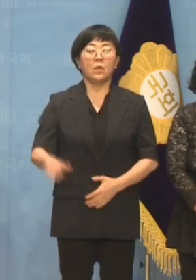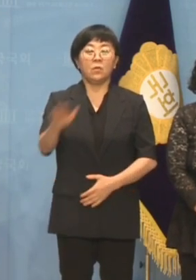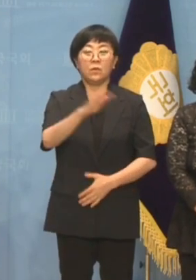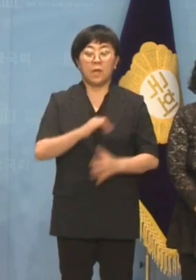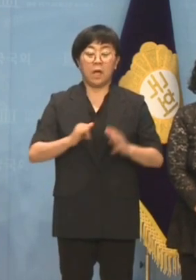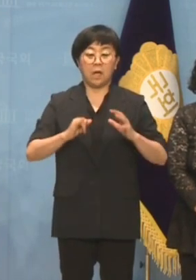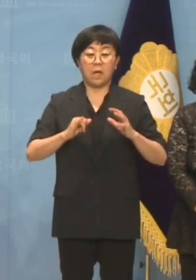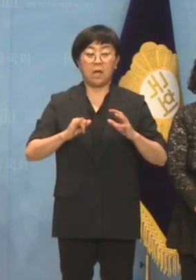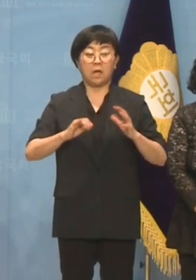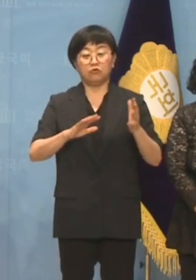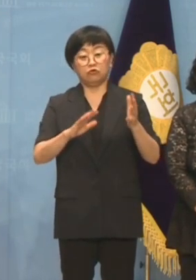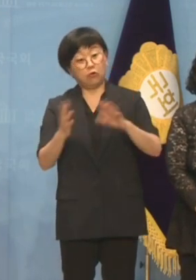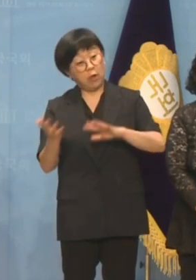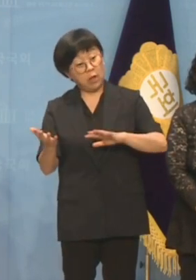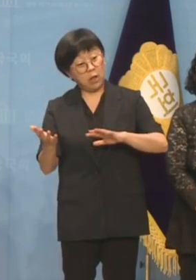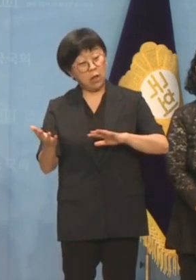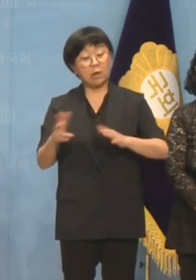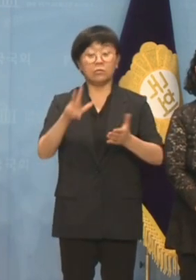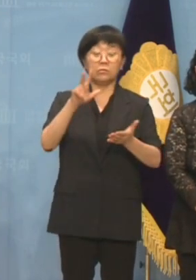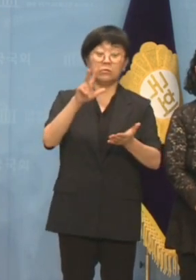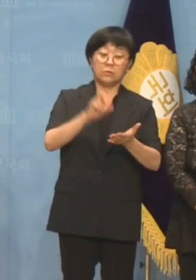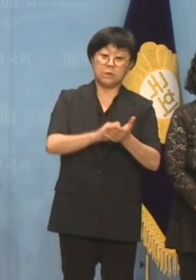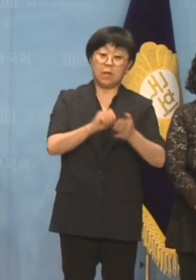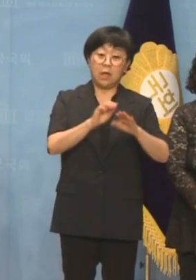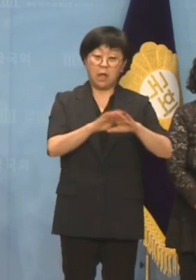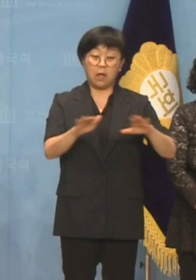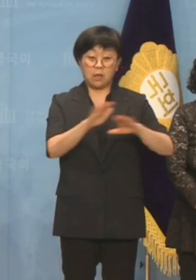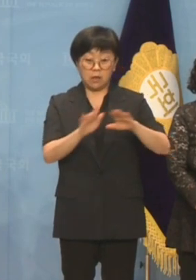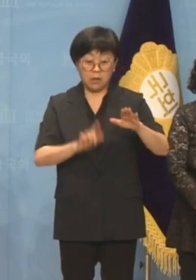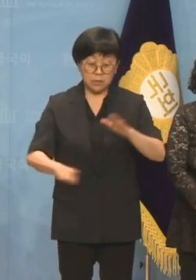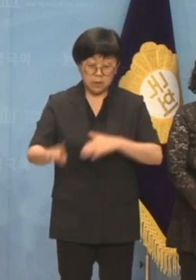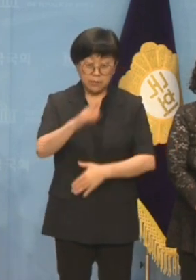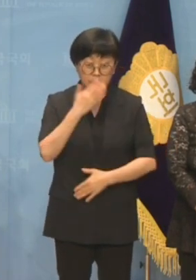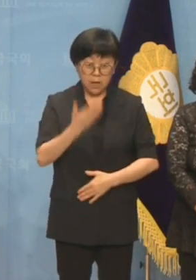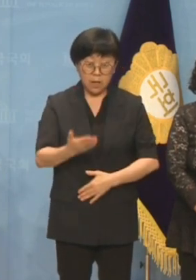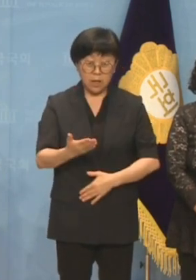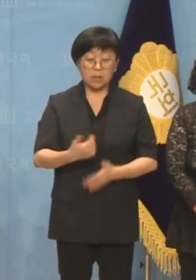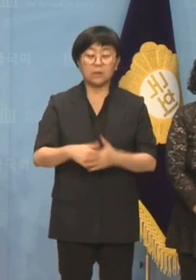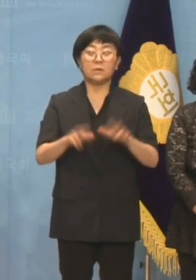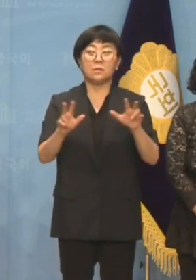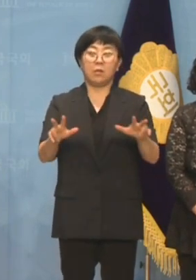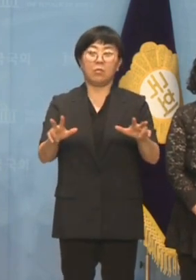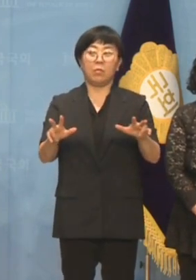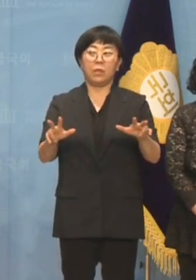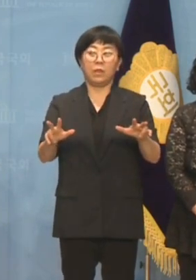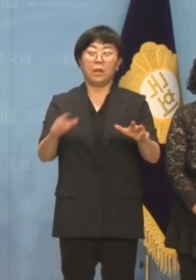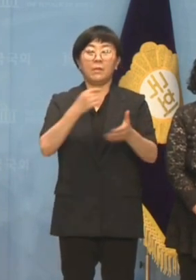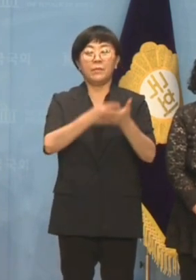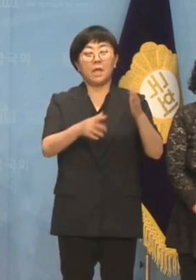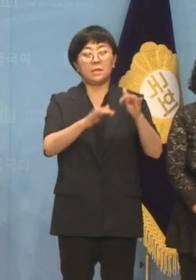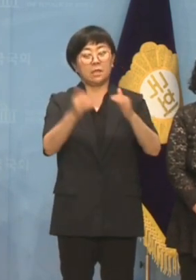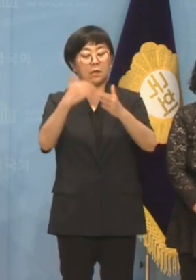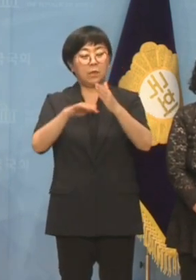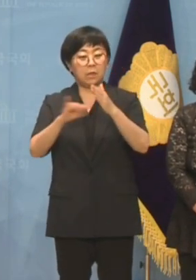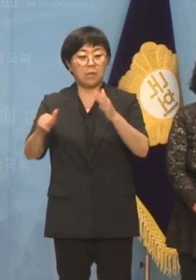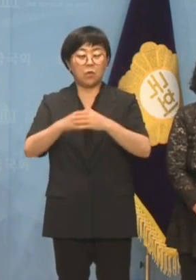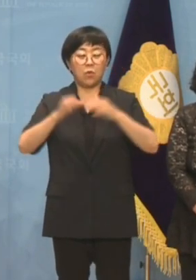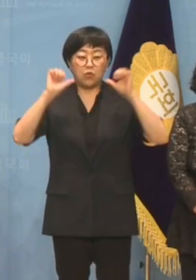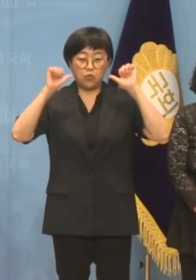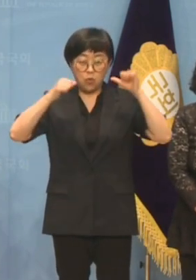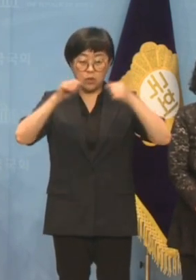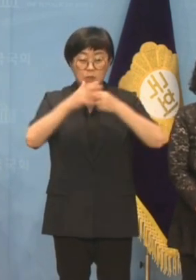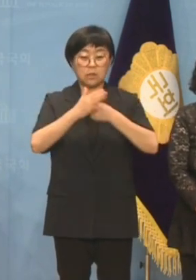우리가 세상을 떠나야만 문제 해결이 앞장설 것인가? 이제 피해자와 유가족을